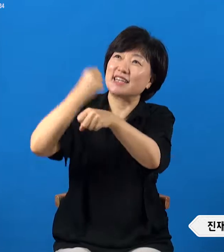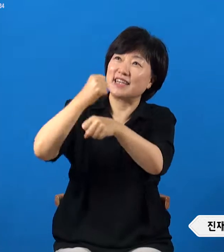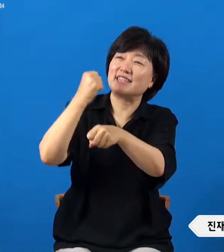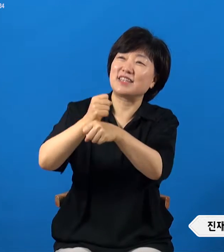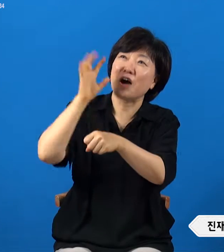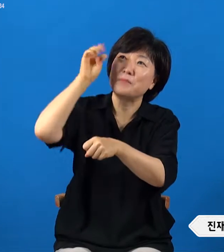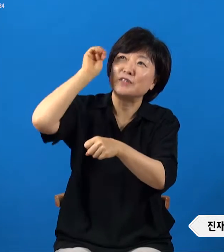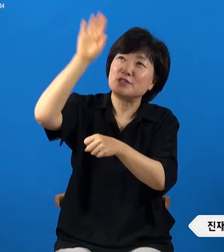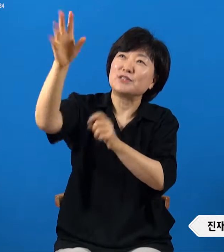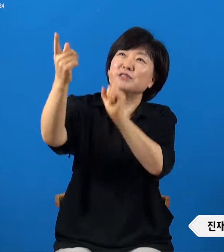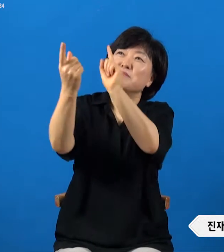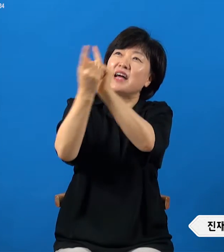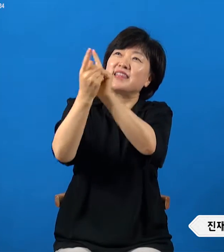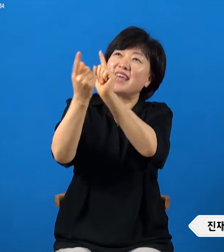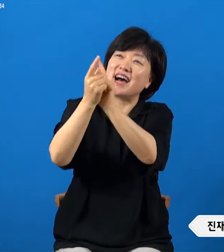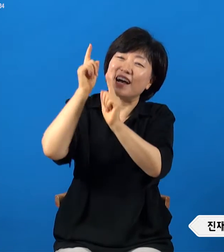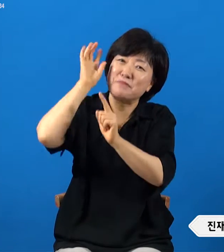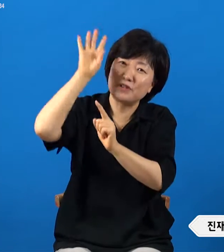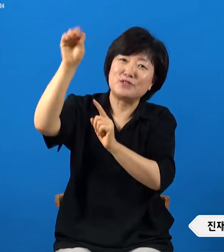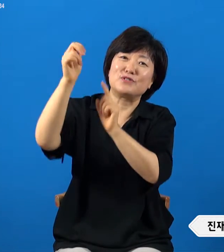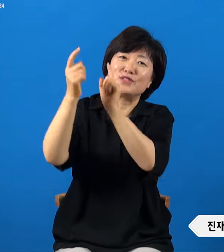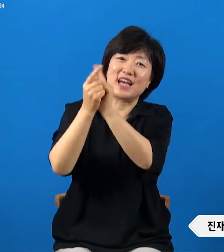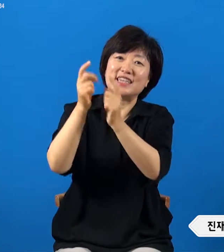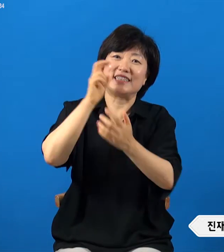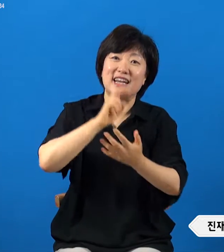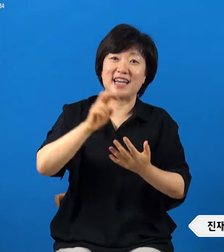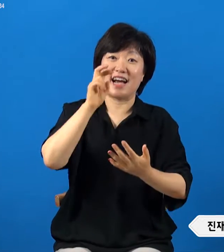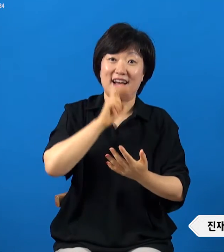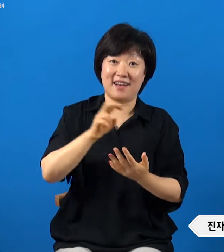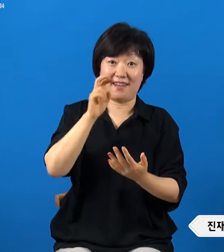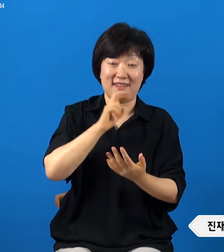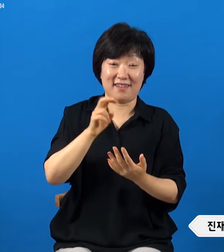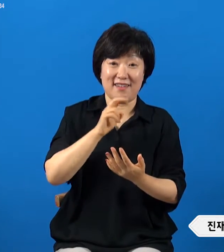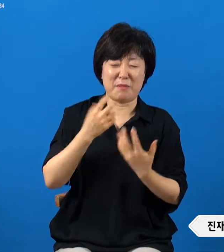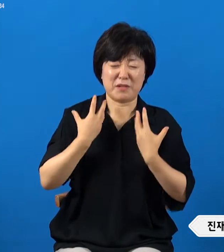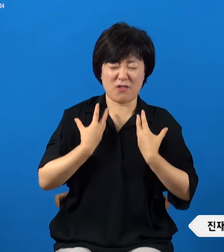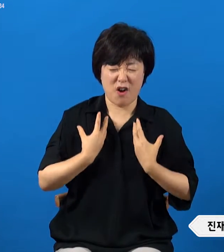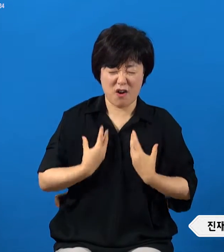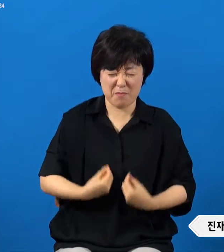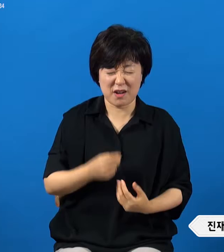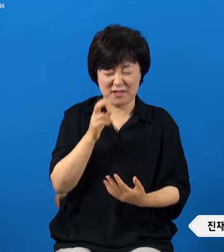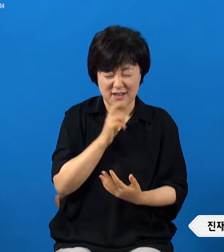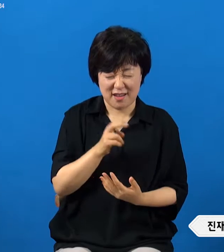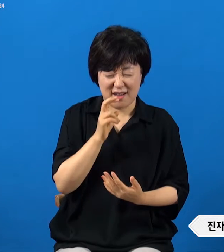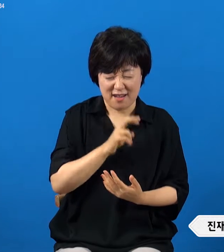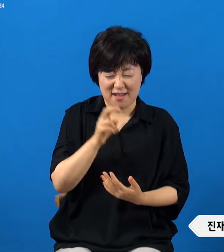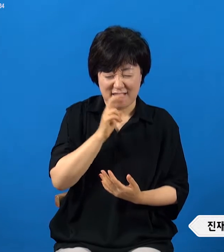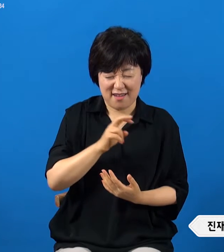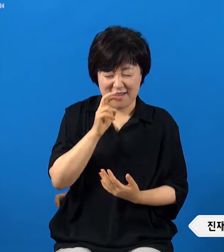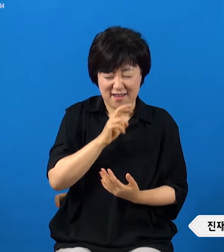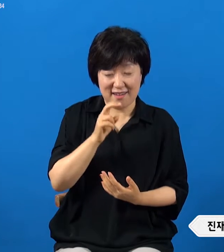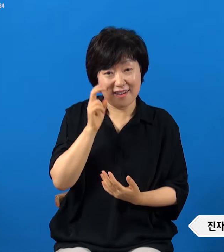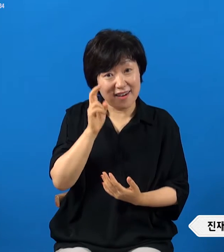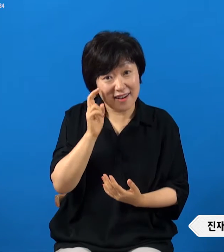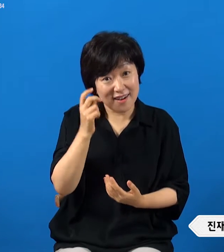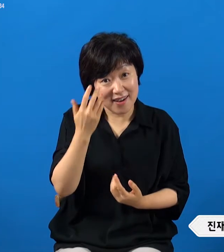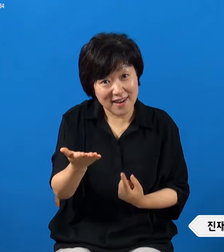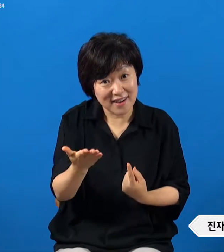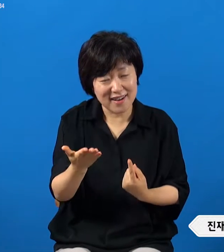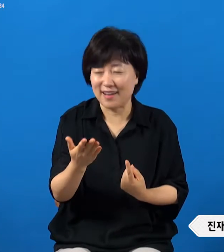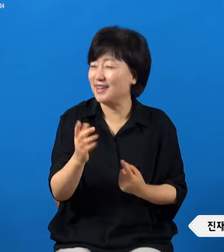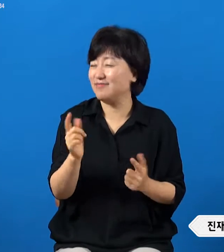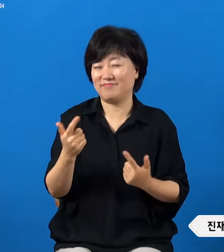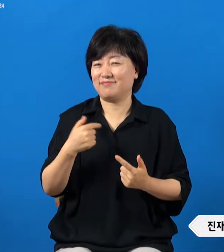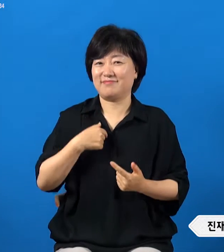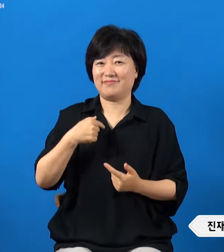그리고 며칠 후 다시 만나보자는 그런 찬송을 불렀을까요? 저는 아니라고 생각합니다. 아니, 그들이 불렀던